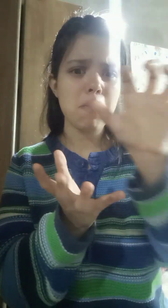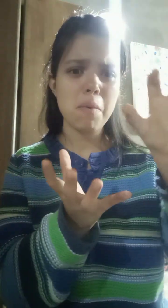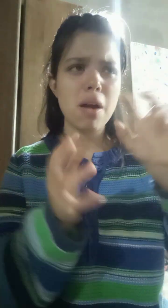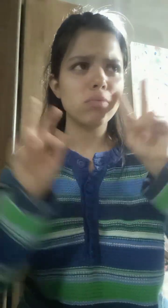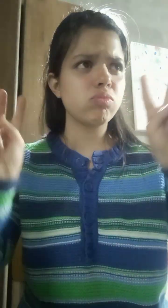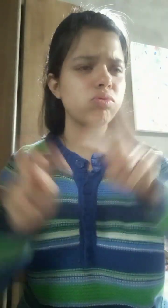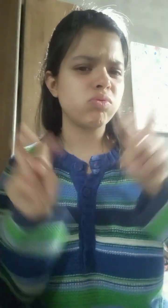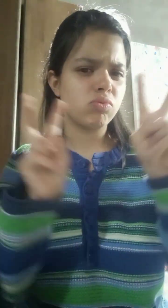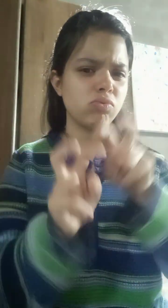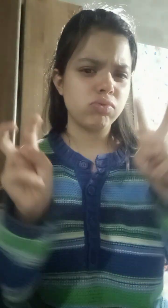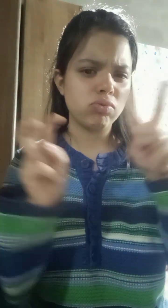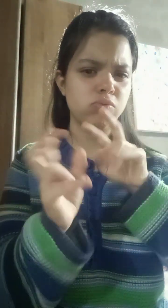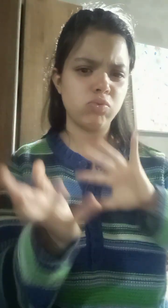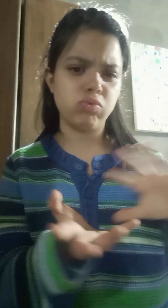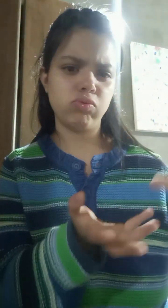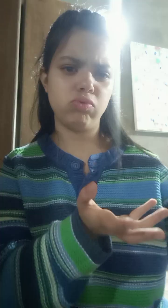Emiliano Zaccarella,